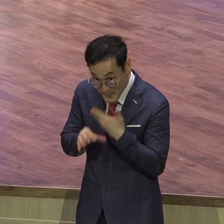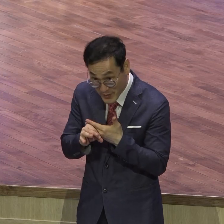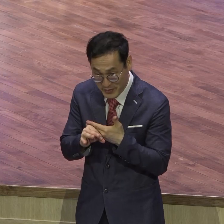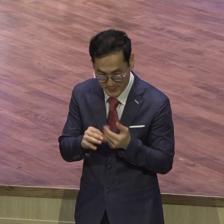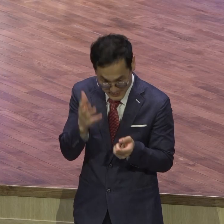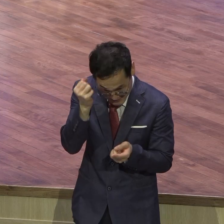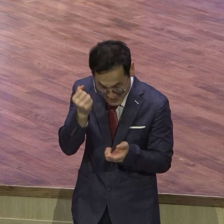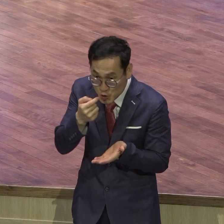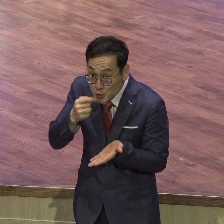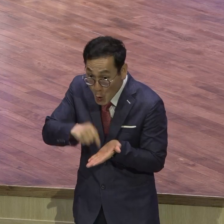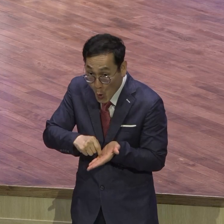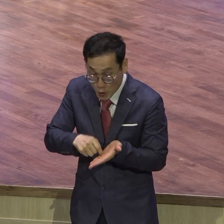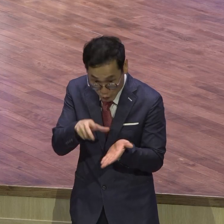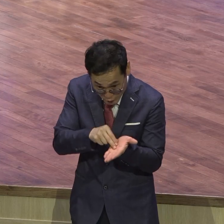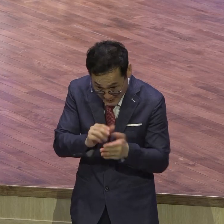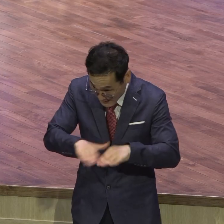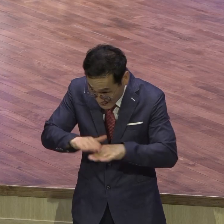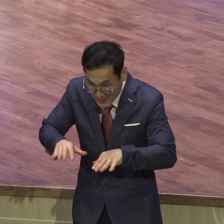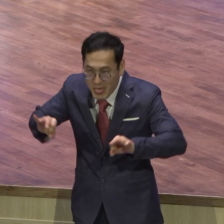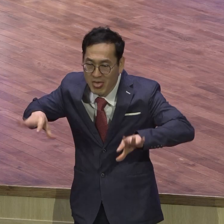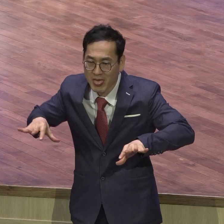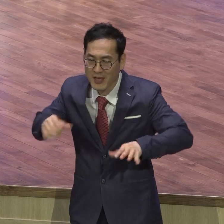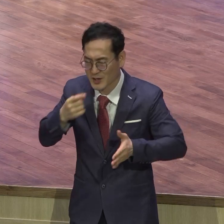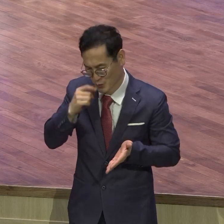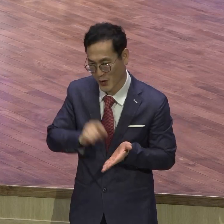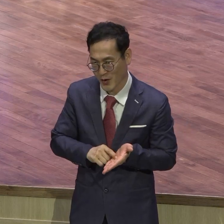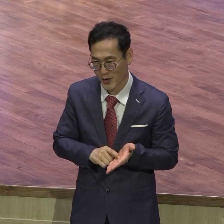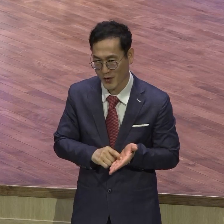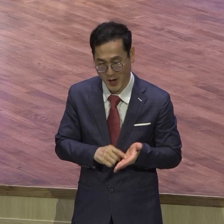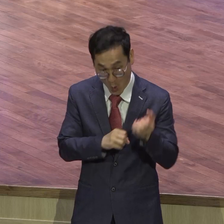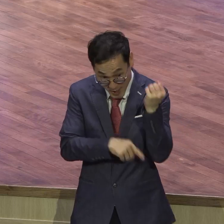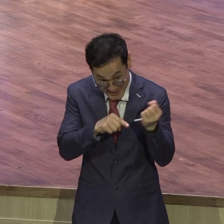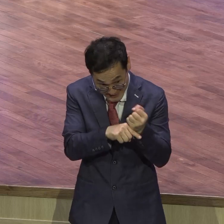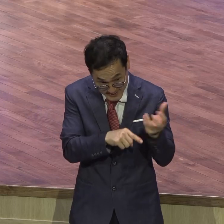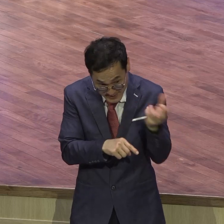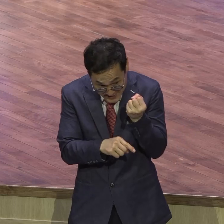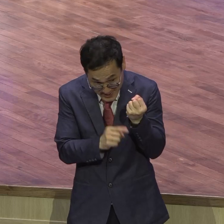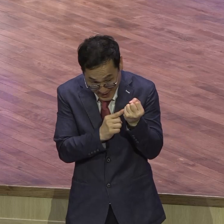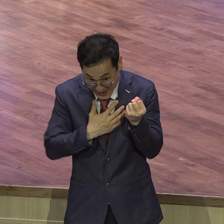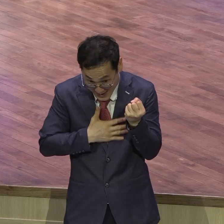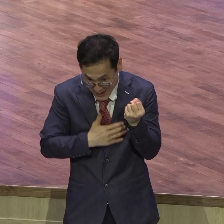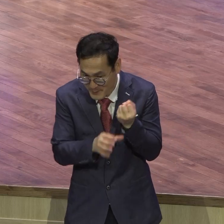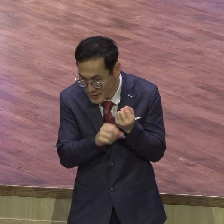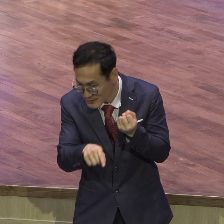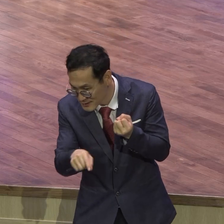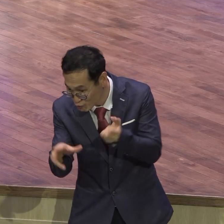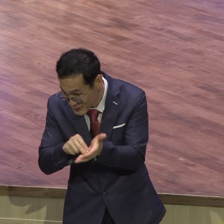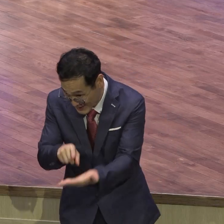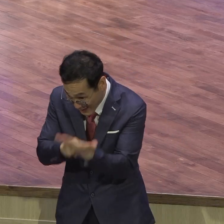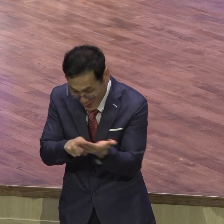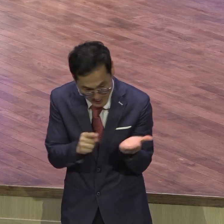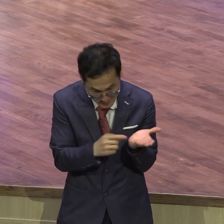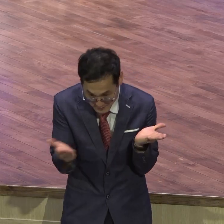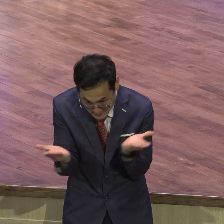다양한 또 문제가 나오면 그걸 적용해서 그 어떤 형태가 나오더라도 답을 풀 수가 있어요